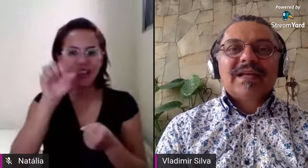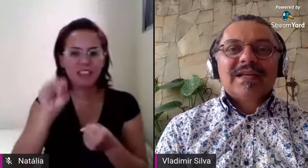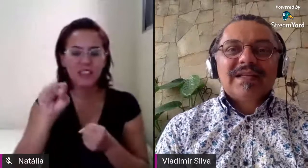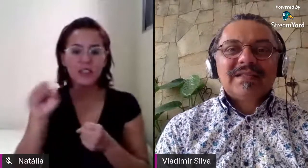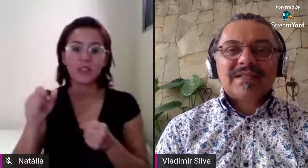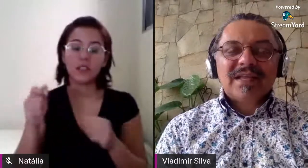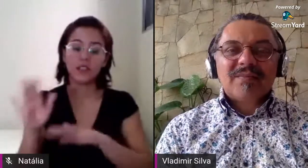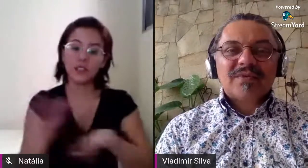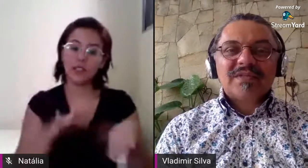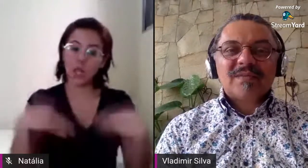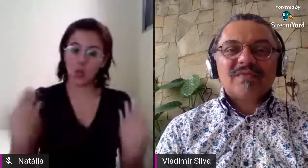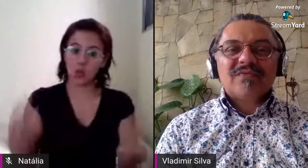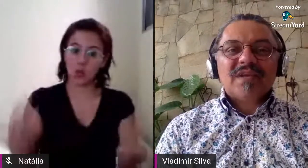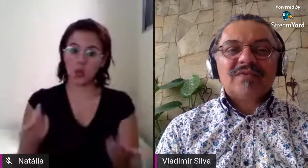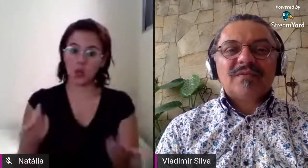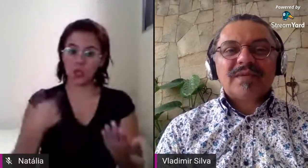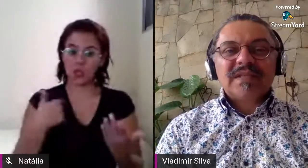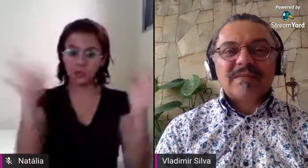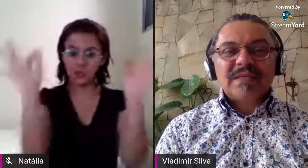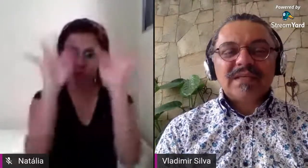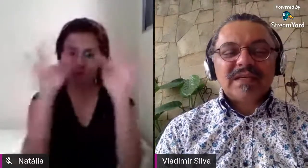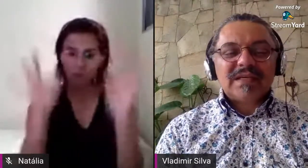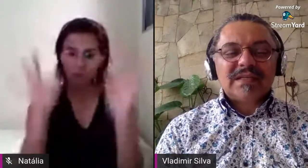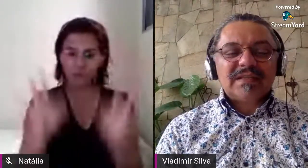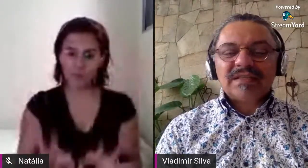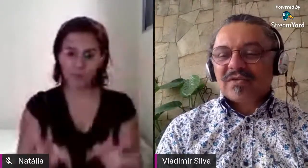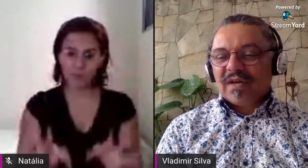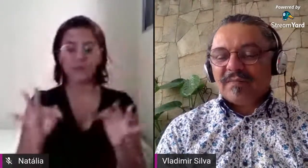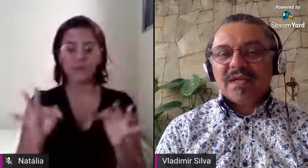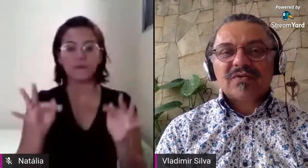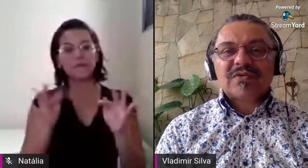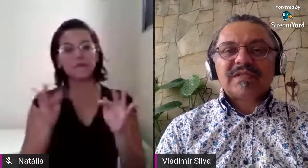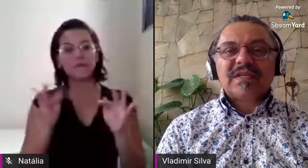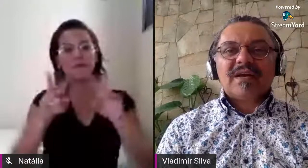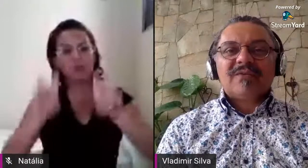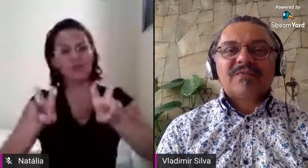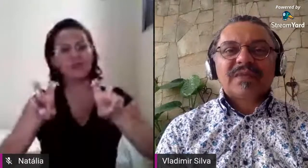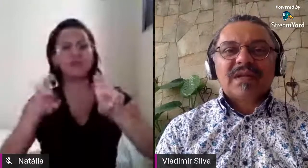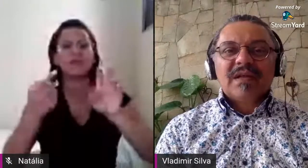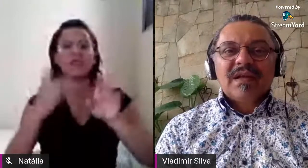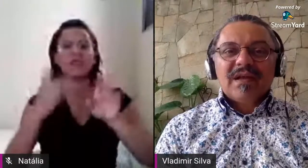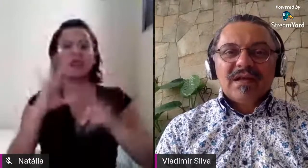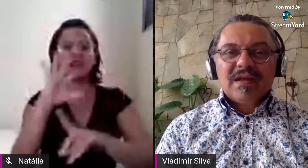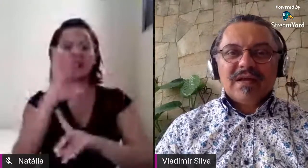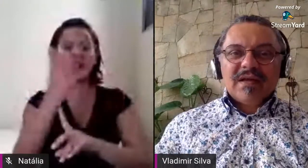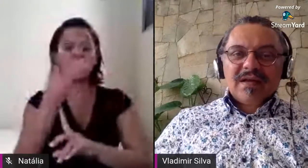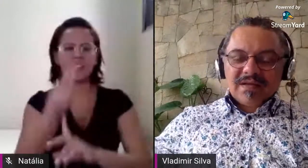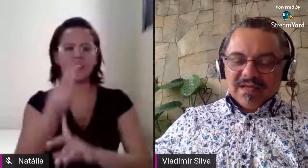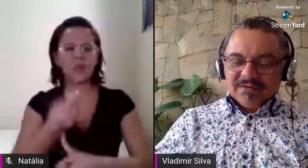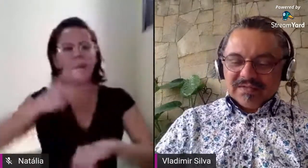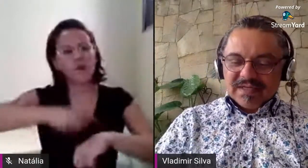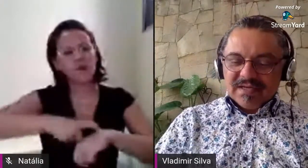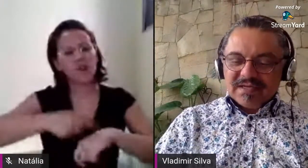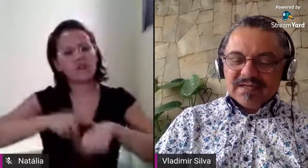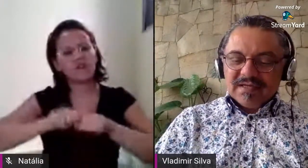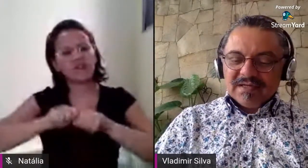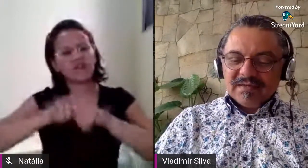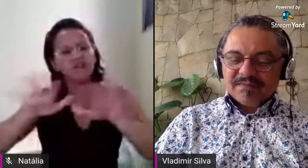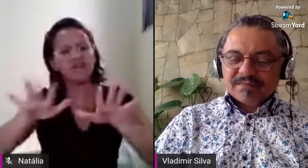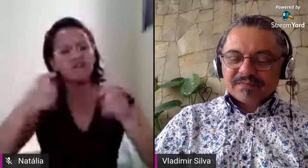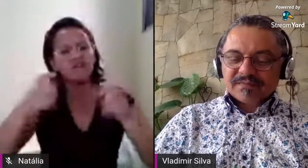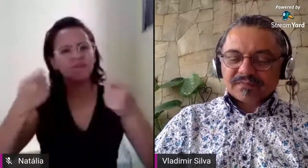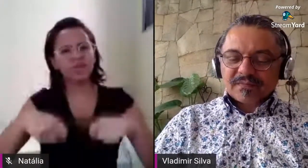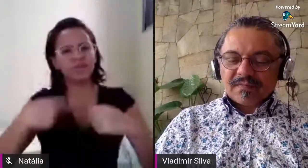arte, nesse tempo que estamos vivendo de pandemia e de isolamento social. Quero dizer